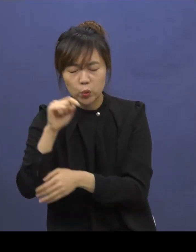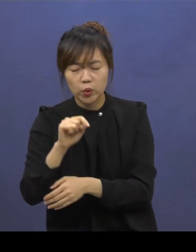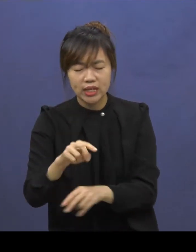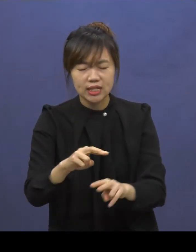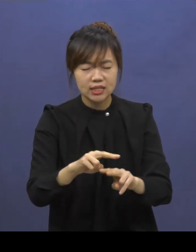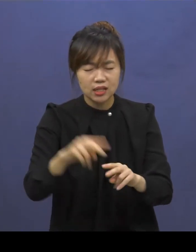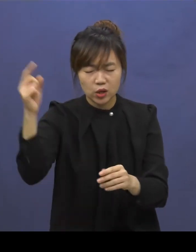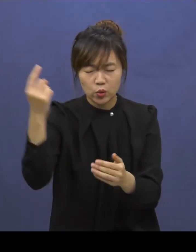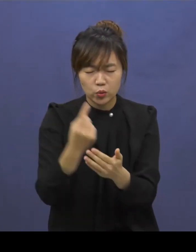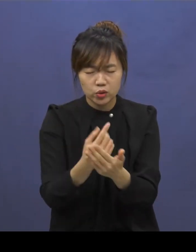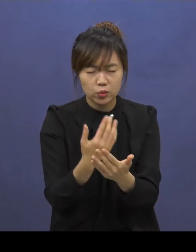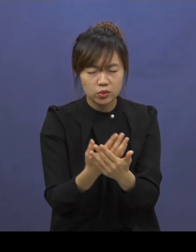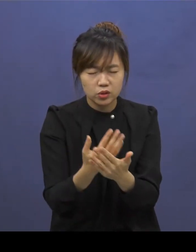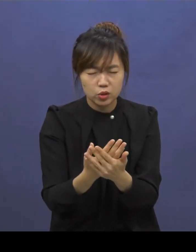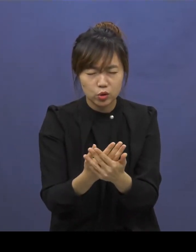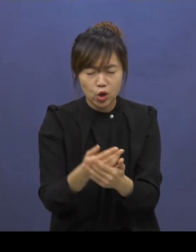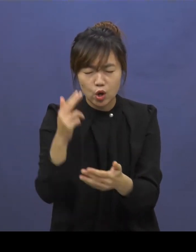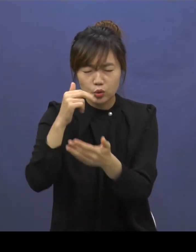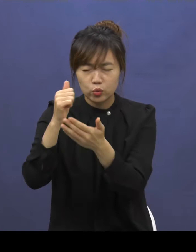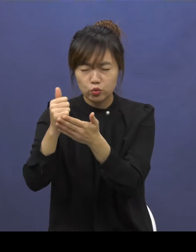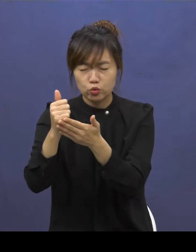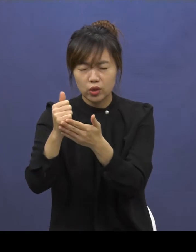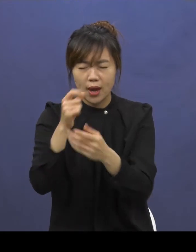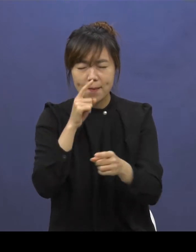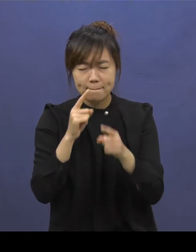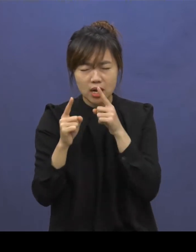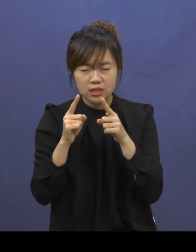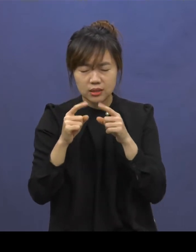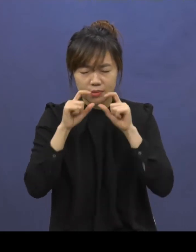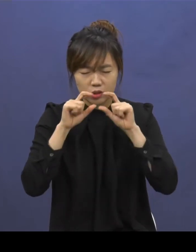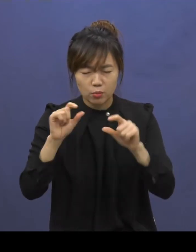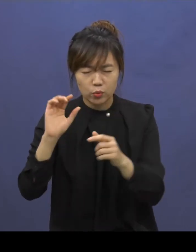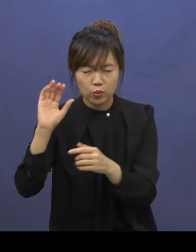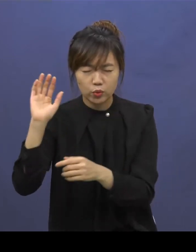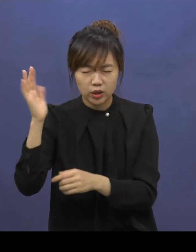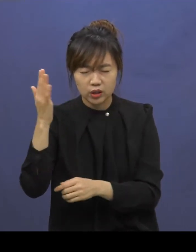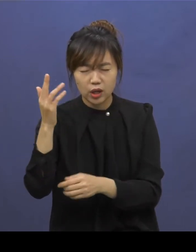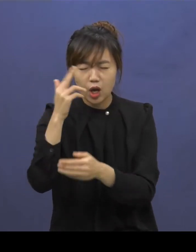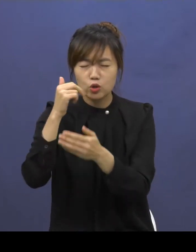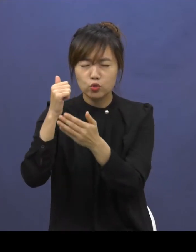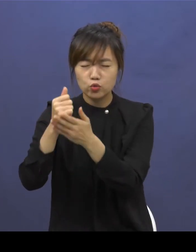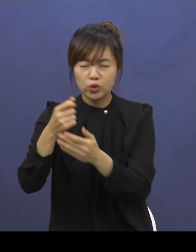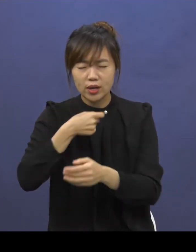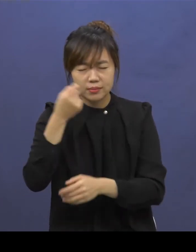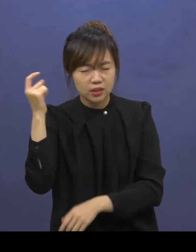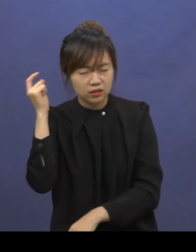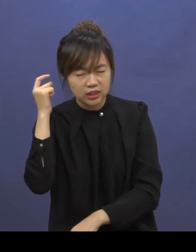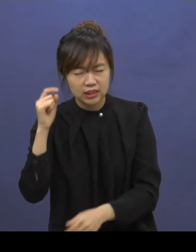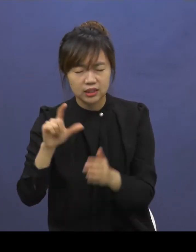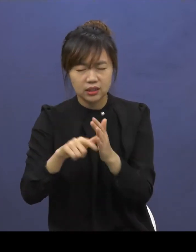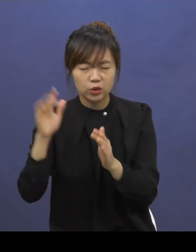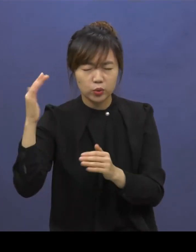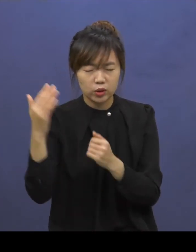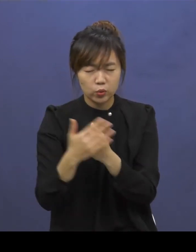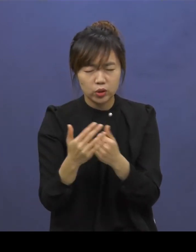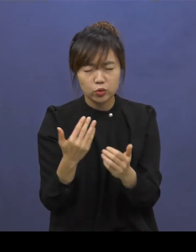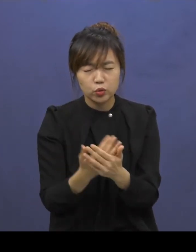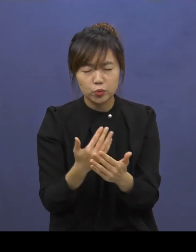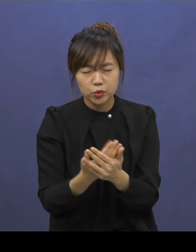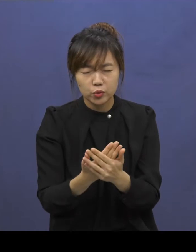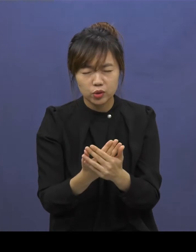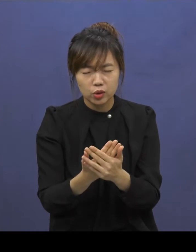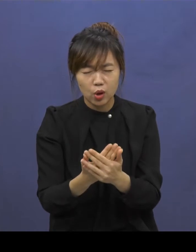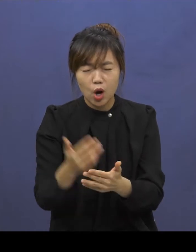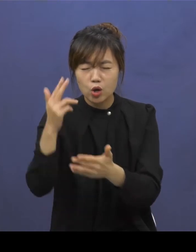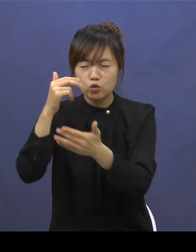말씀이 선포되어질 때에 주의 음성을 듣는 시간 되게 주여 역사하여 주시옵소서. 아멘. 이 예배 가운데 홀로 자정하사 주님 홀로